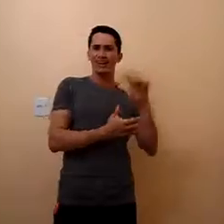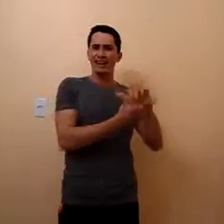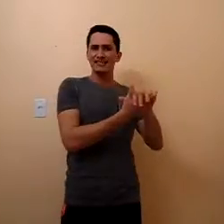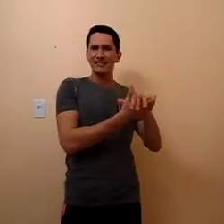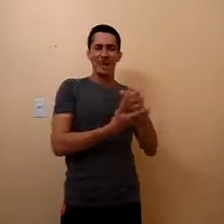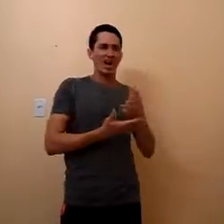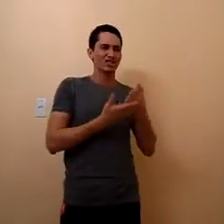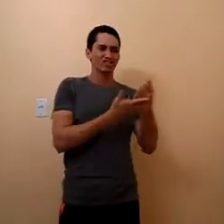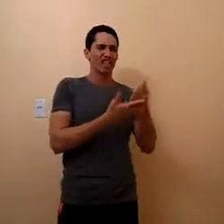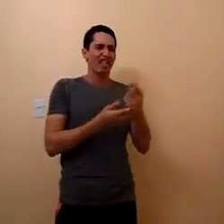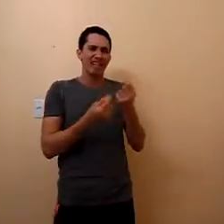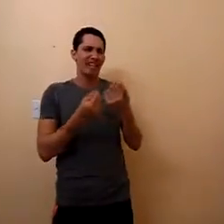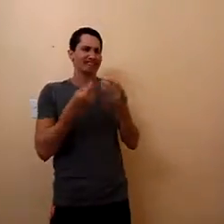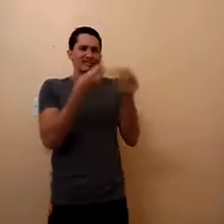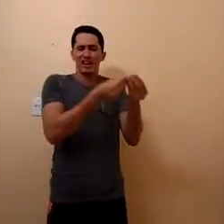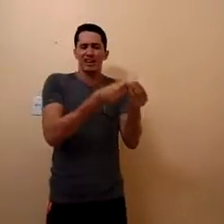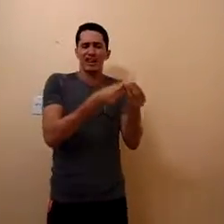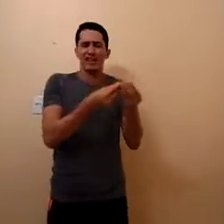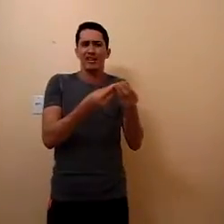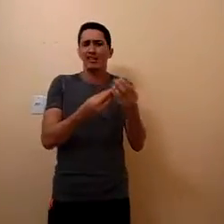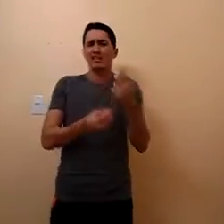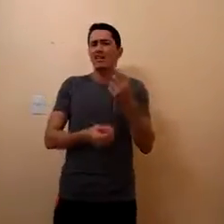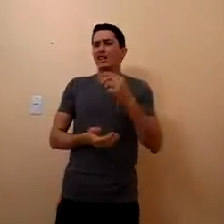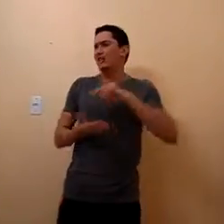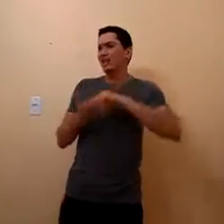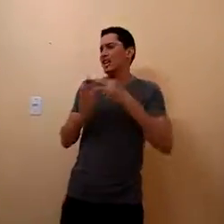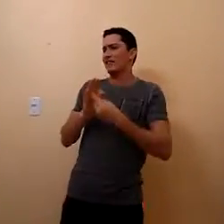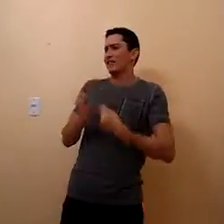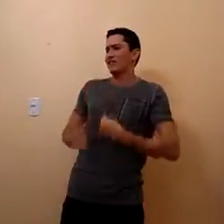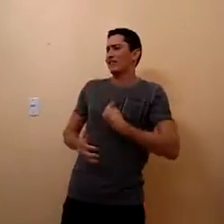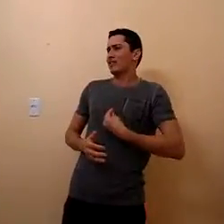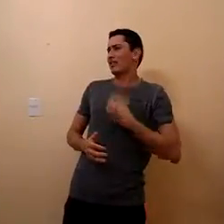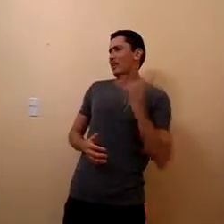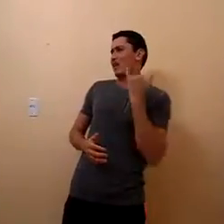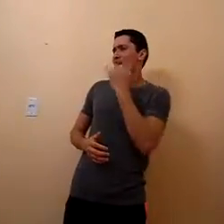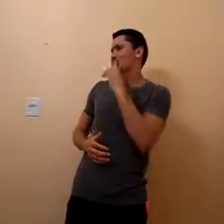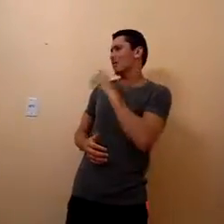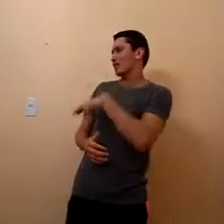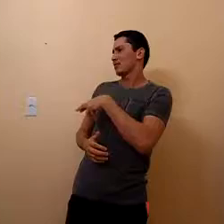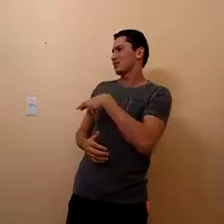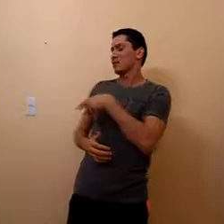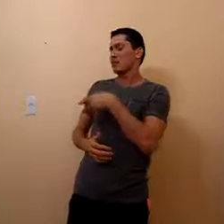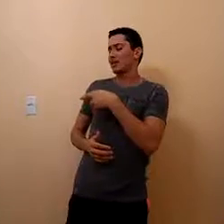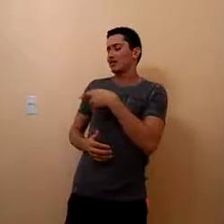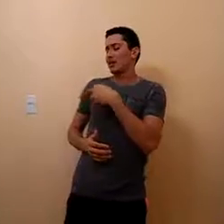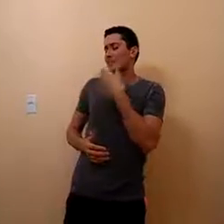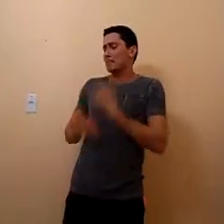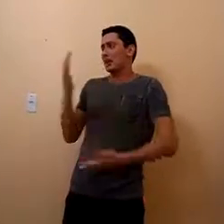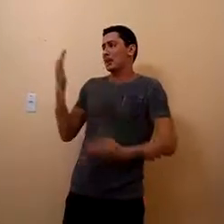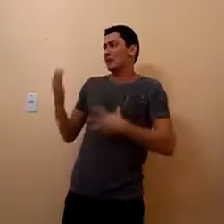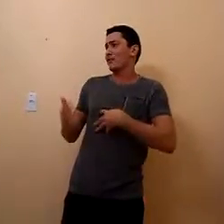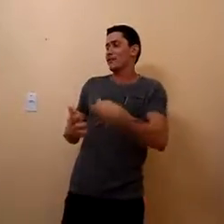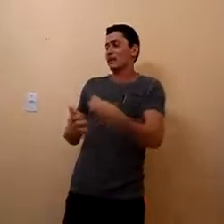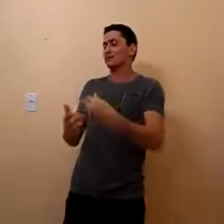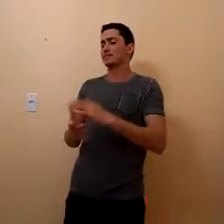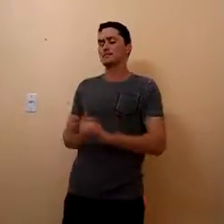o dinheiro, segundo eles, tem pouco significado diante da perda irreparável da filha. Por